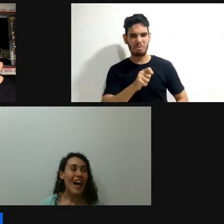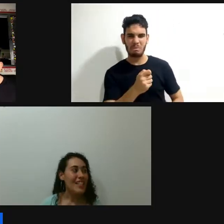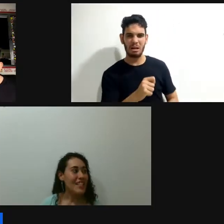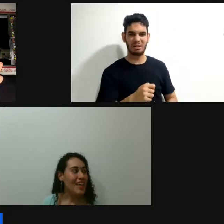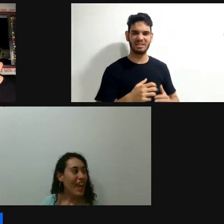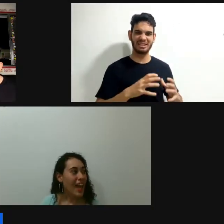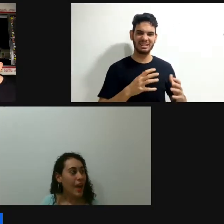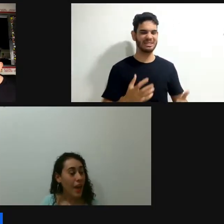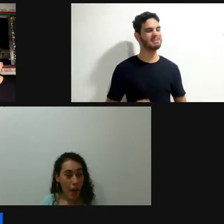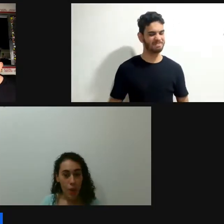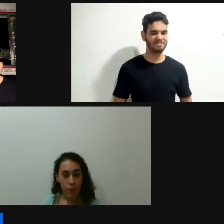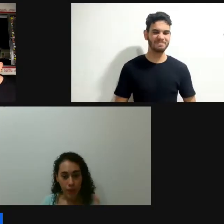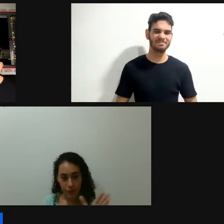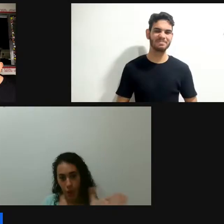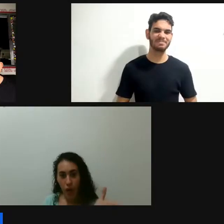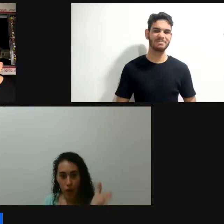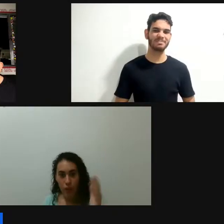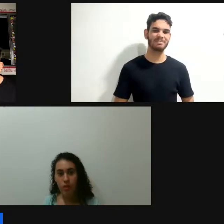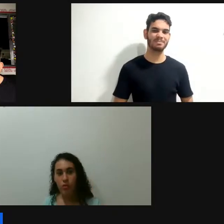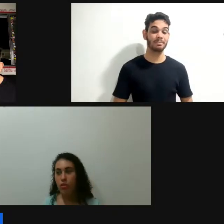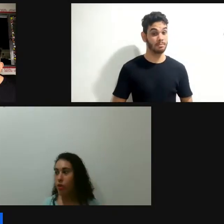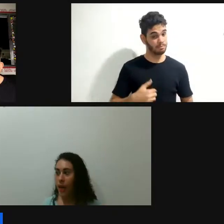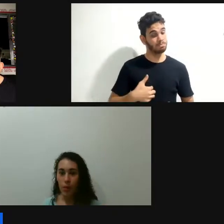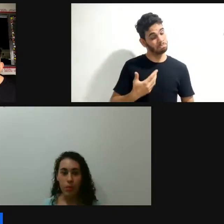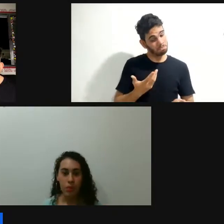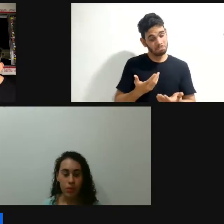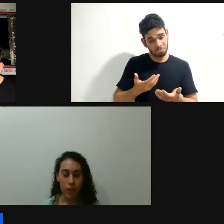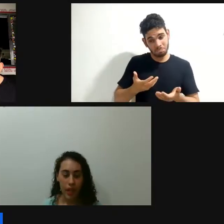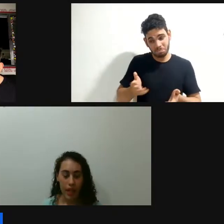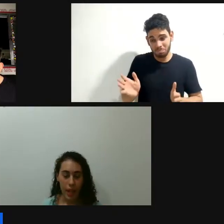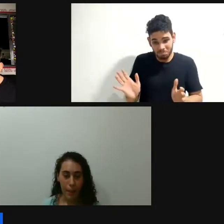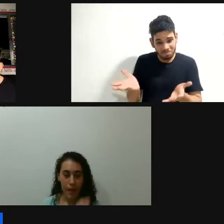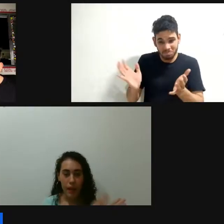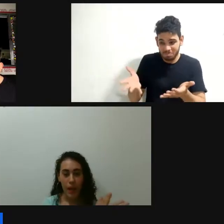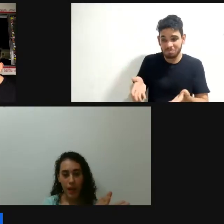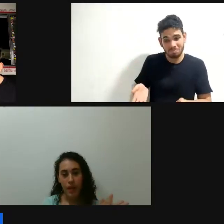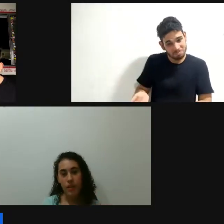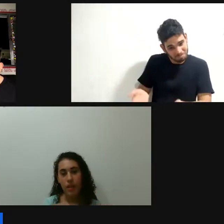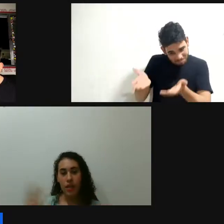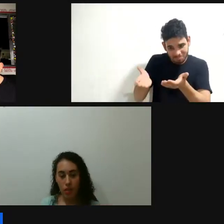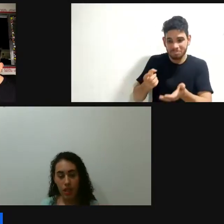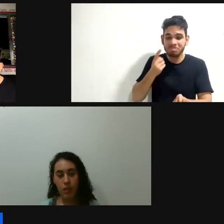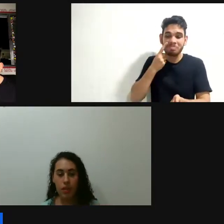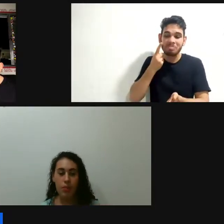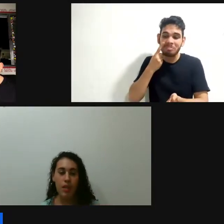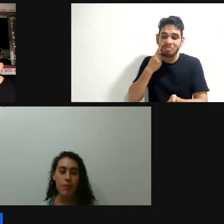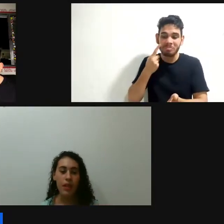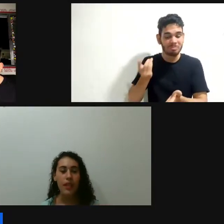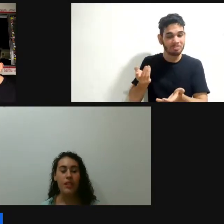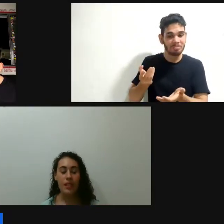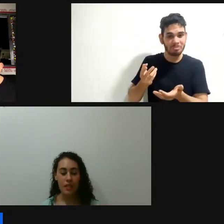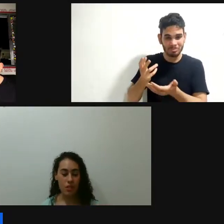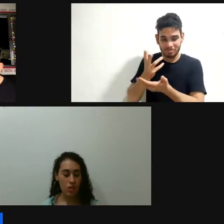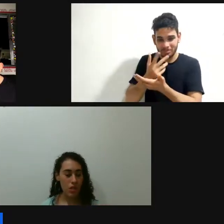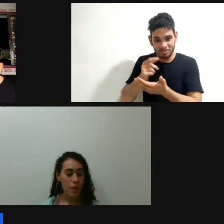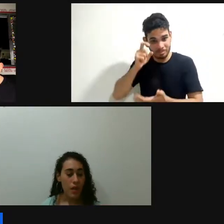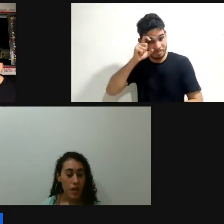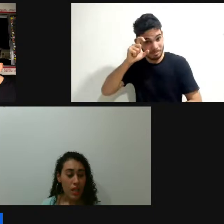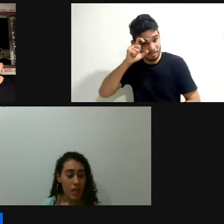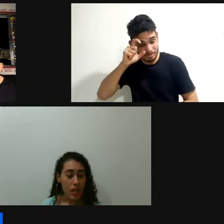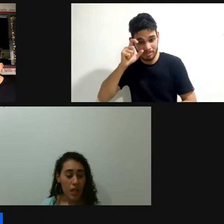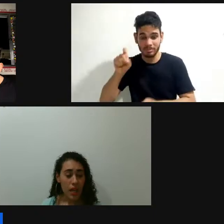Mas, assim, eu recomendo muito. É mangá e tem o anime também, para quem quiser